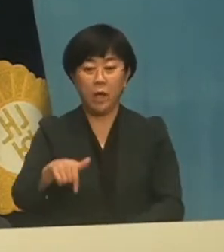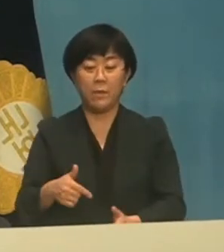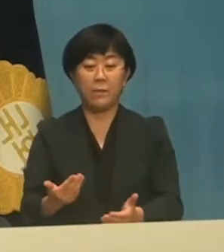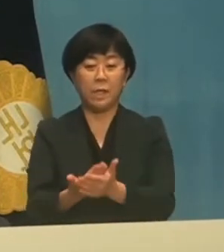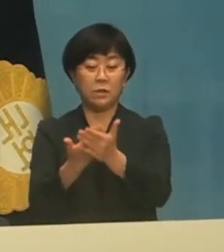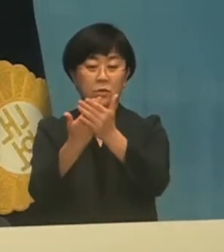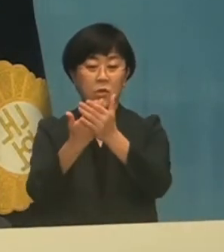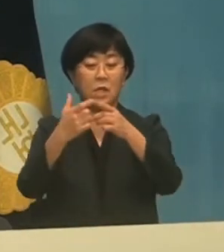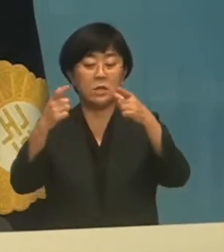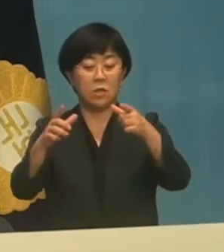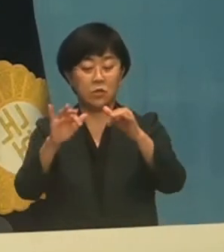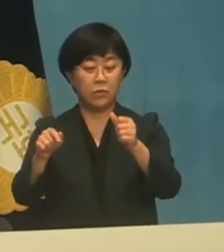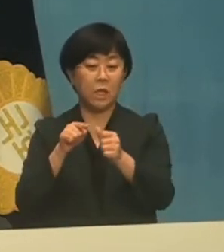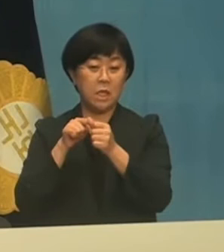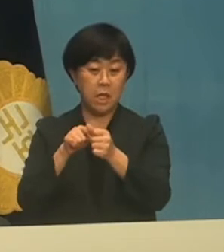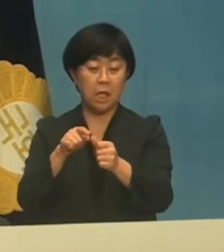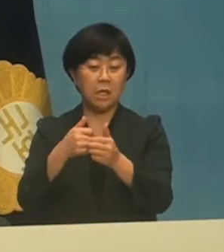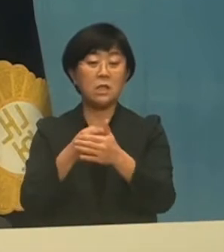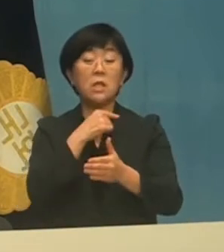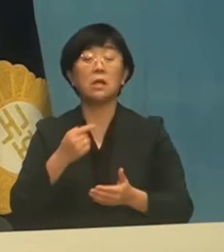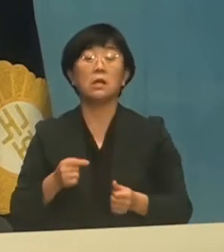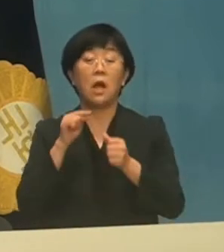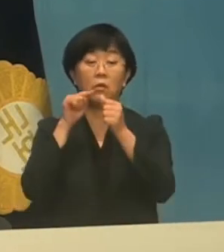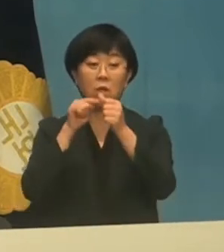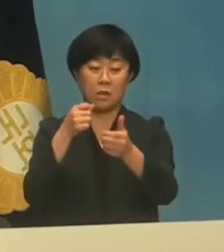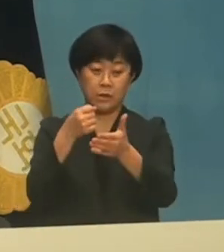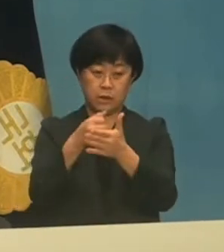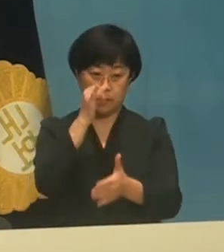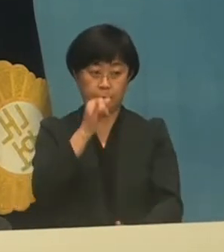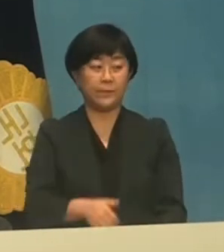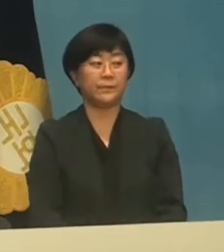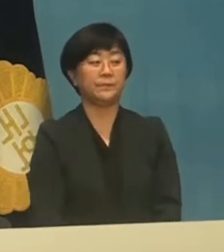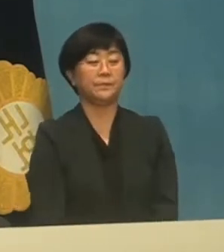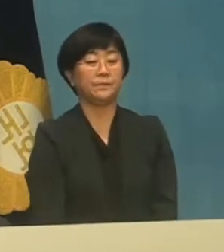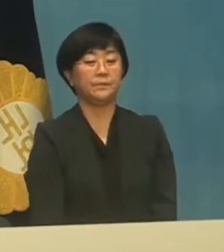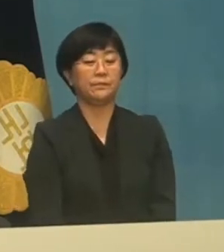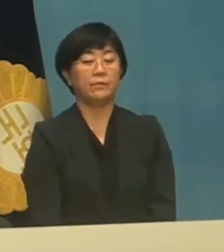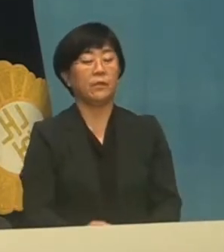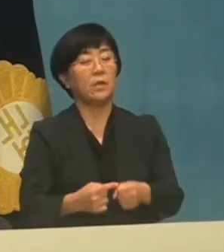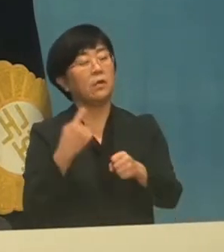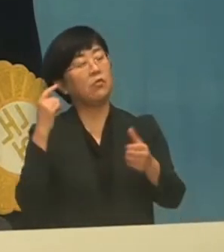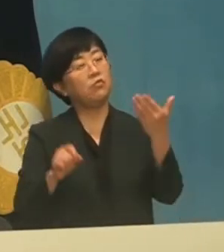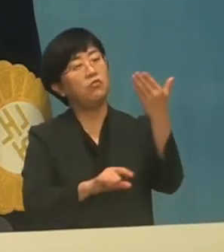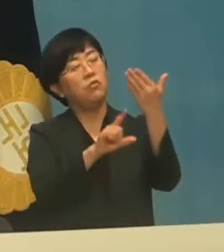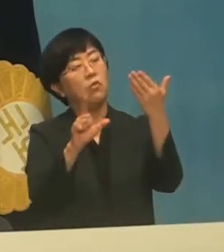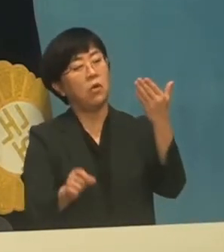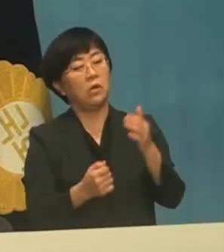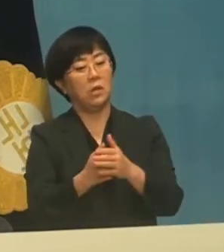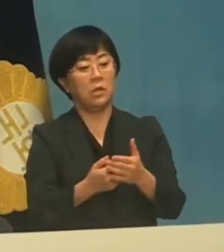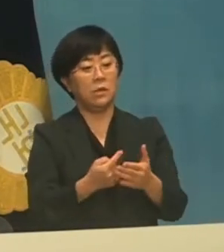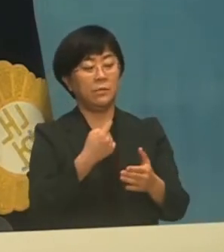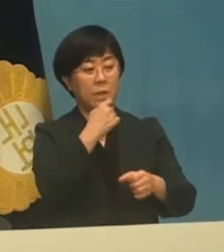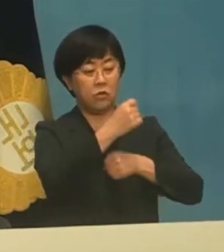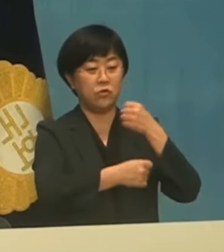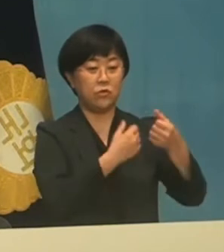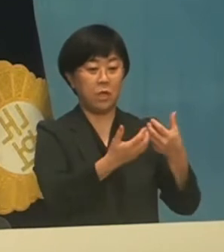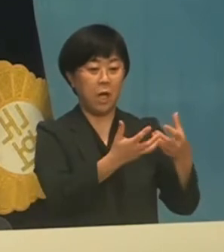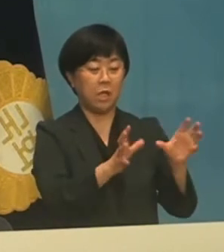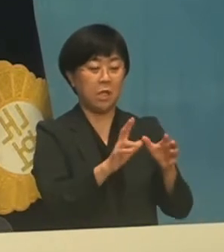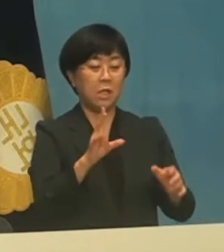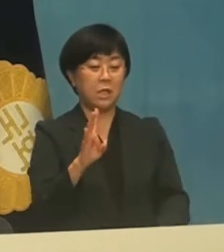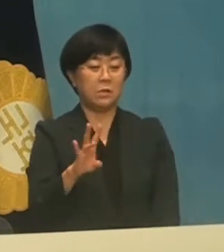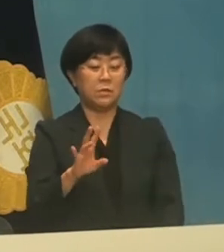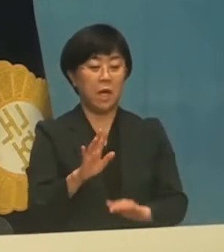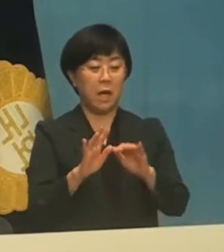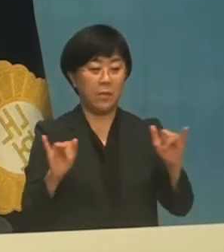지역 주민의 희생을 강요하는 결정을 내린 것입니다. 또 다른 작년 9월에 더불어민주당 김성환 의원